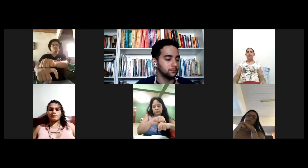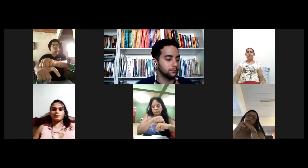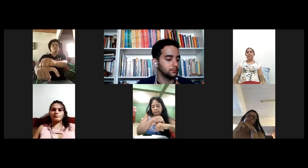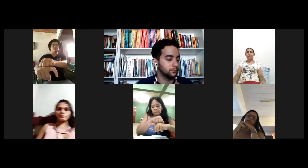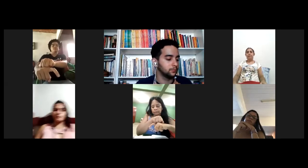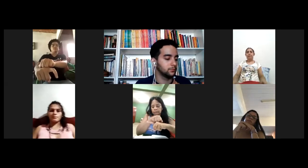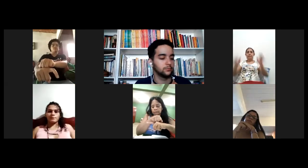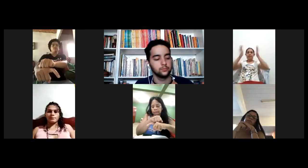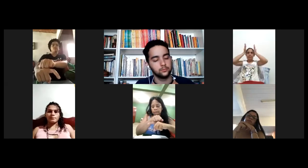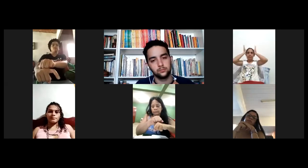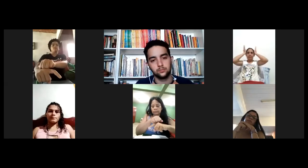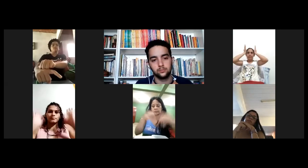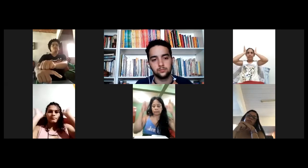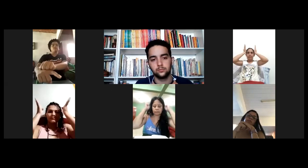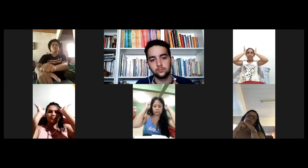burro.